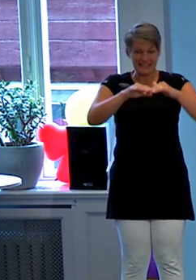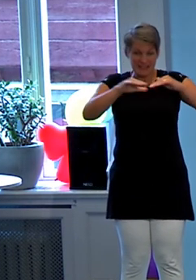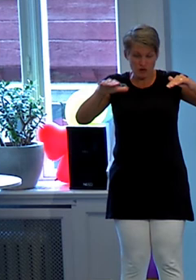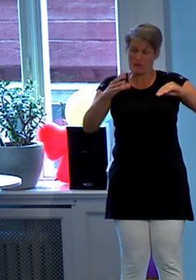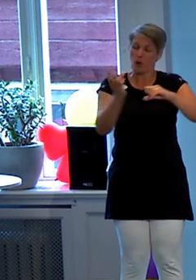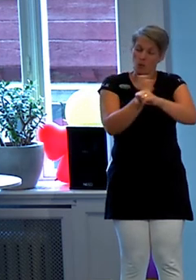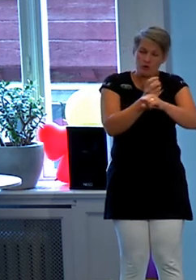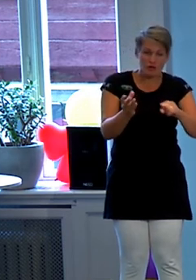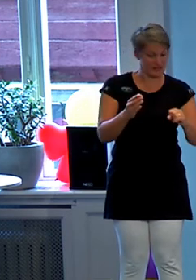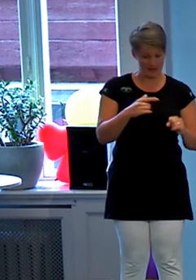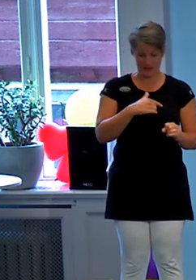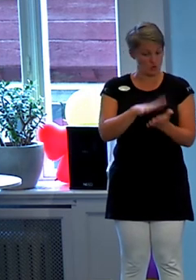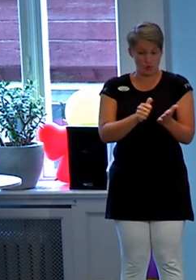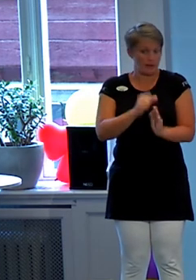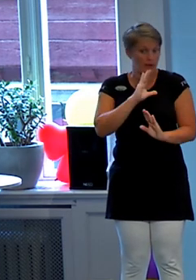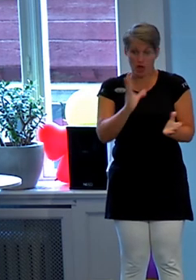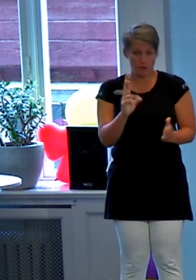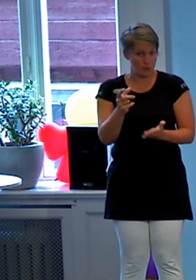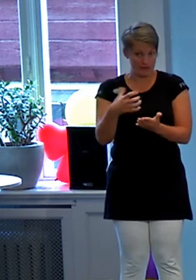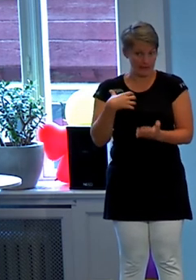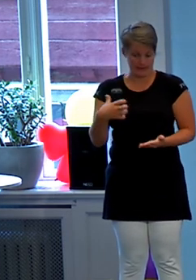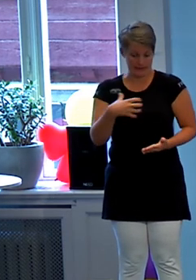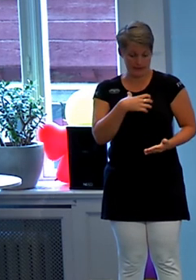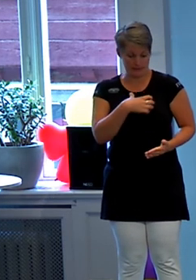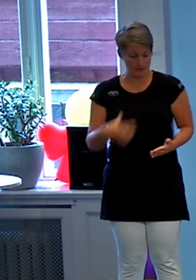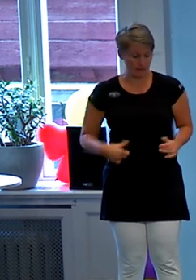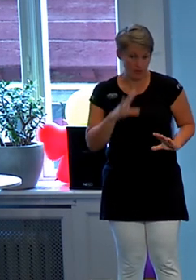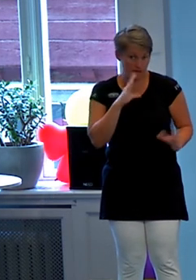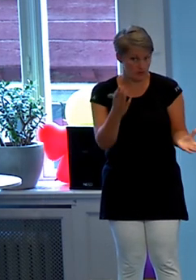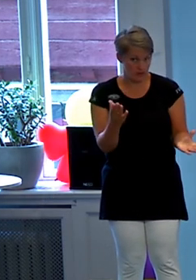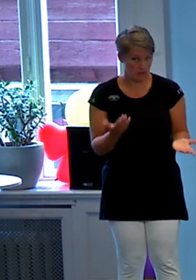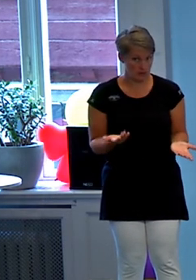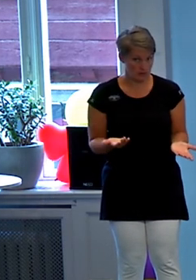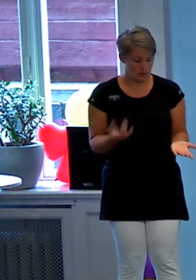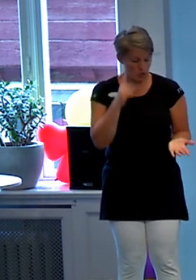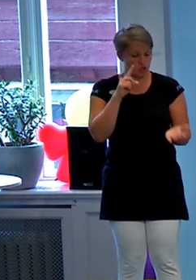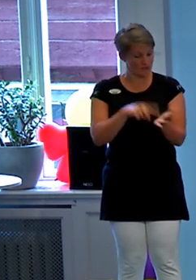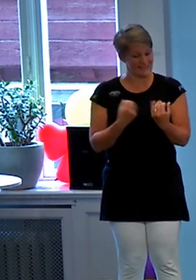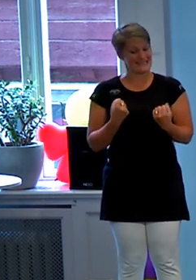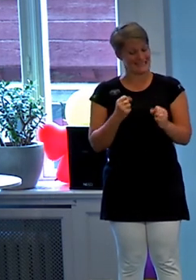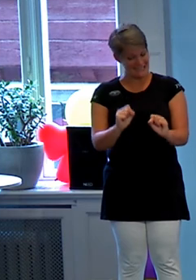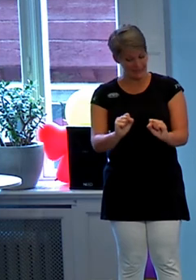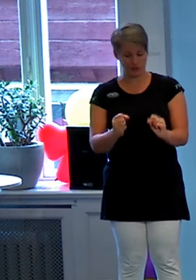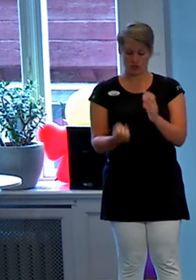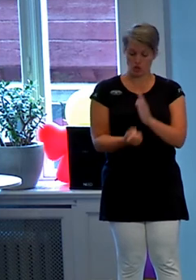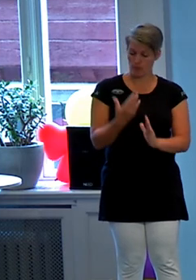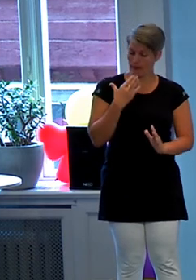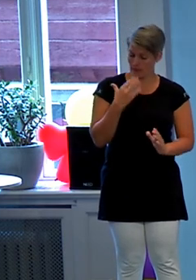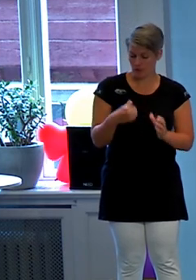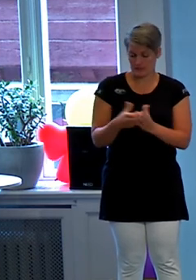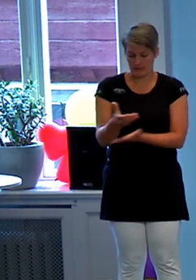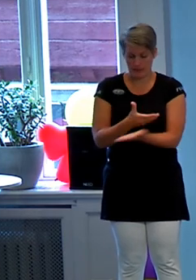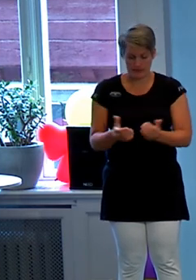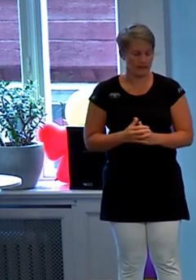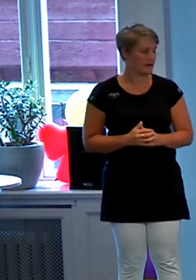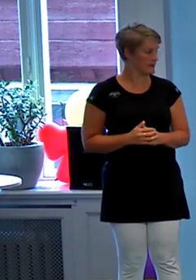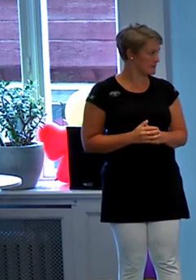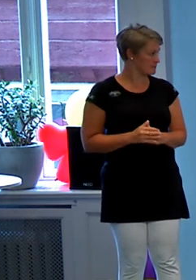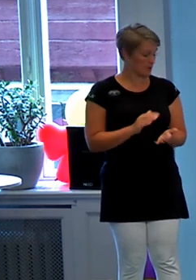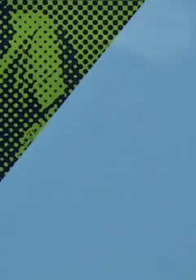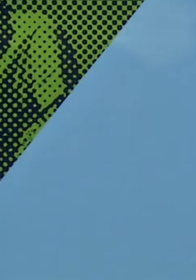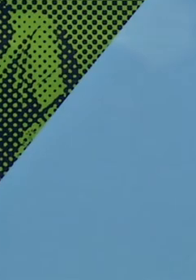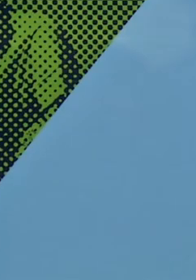ha ett utrikesdepartement för att driva och företräda? Frågan är om Skåne ska ha